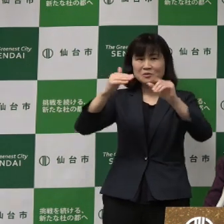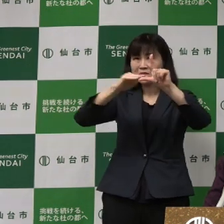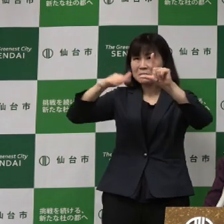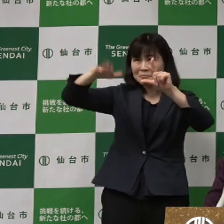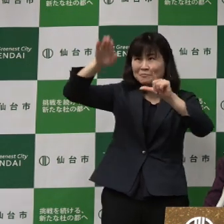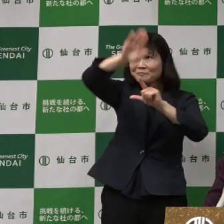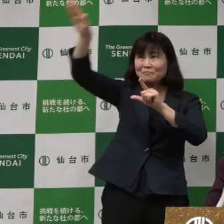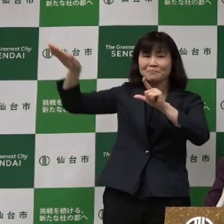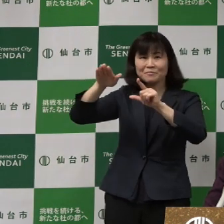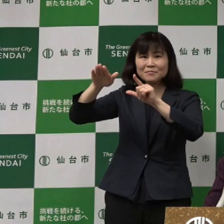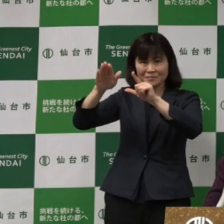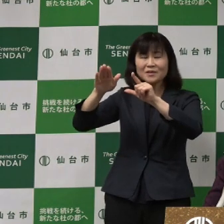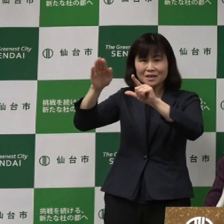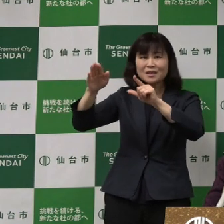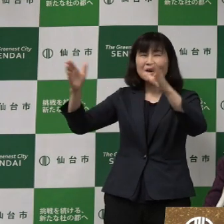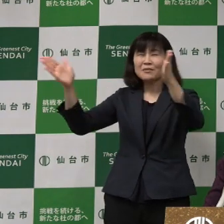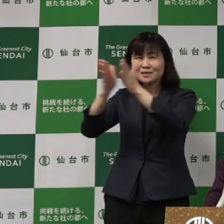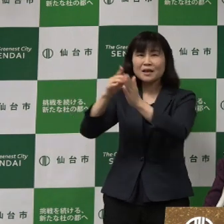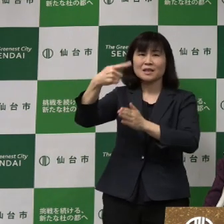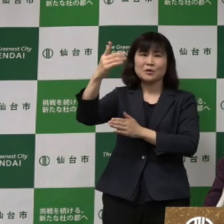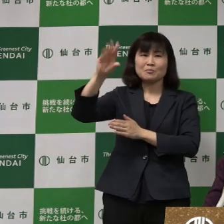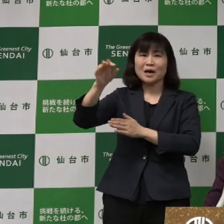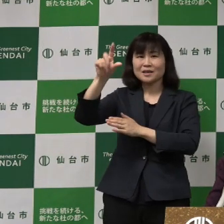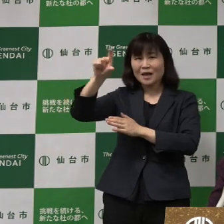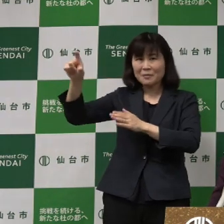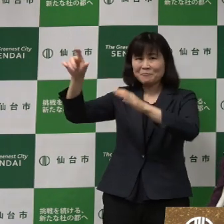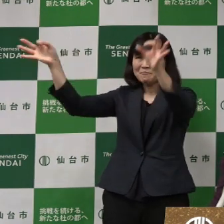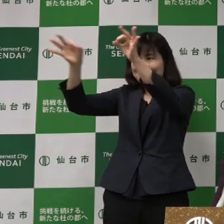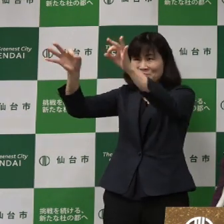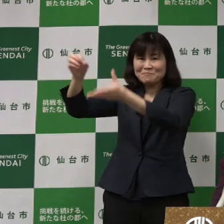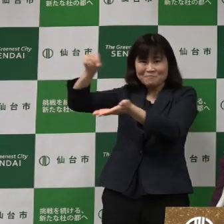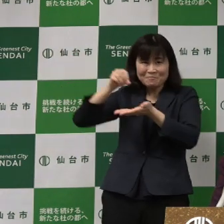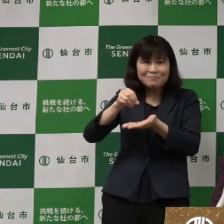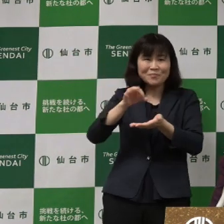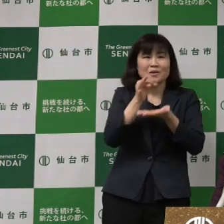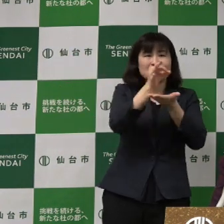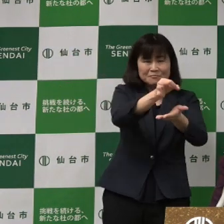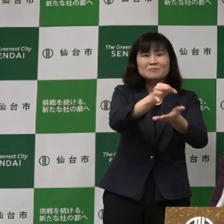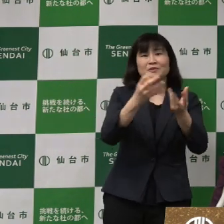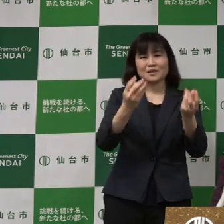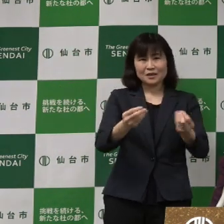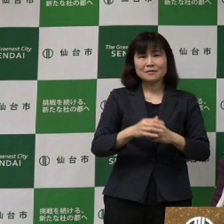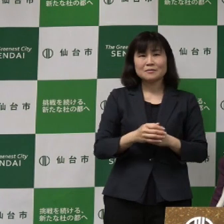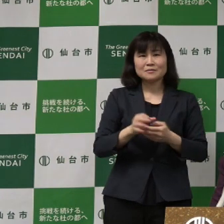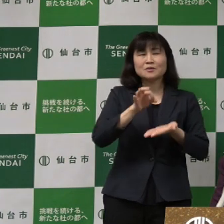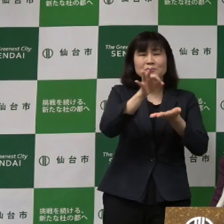で100万円の募金を行いまして、急ぎ支援団体を通じてお送りする予定でござい